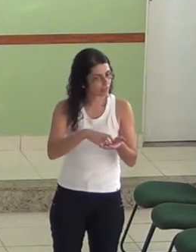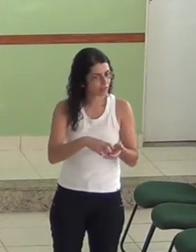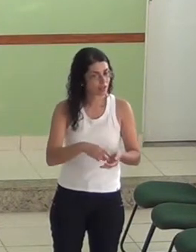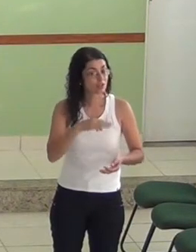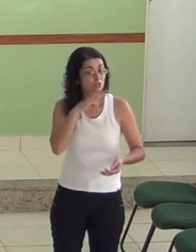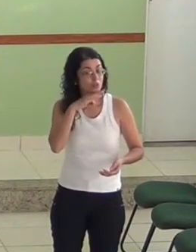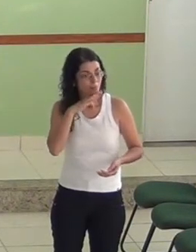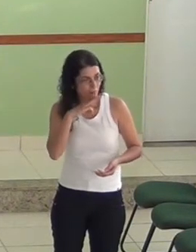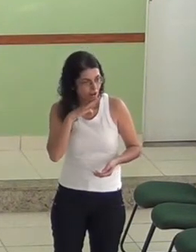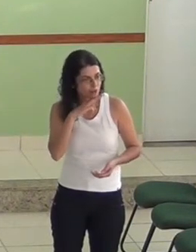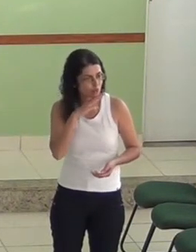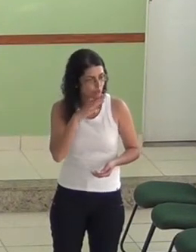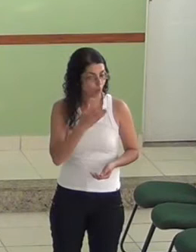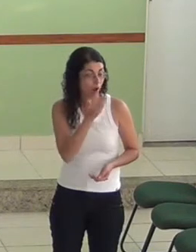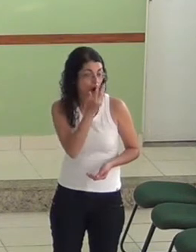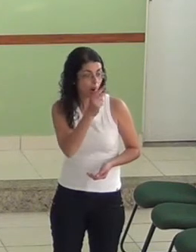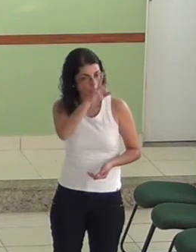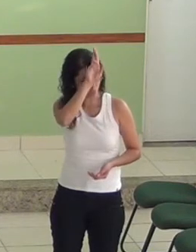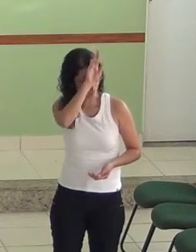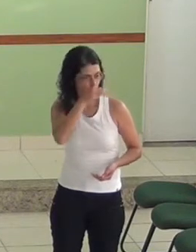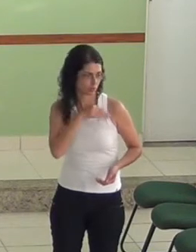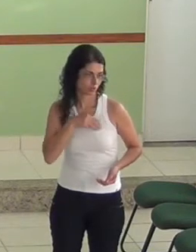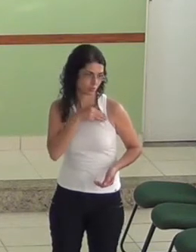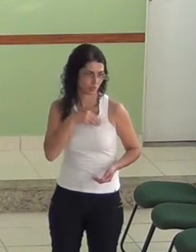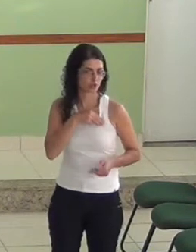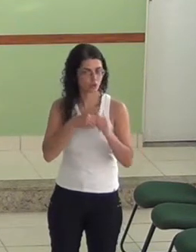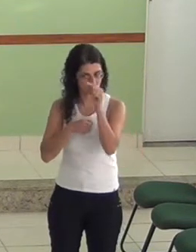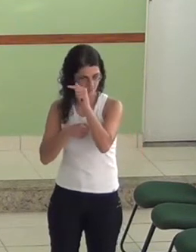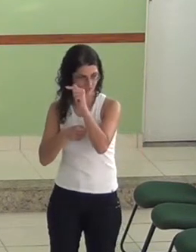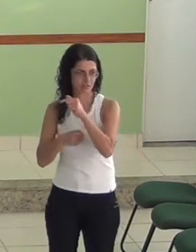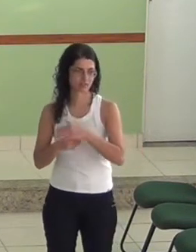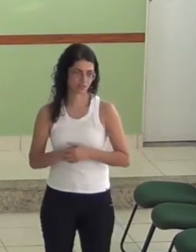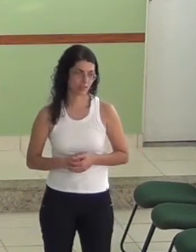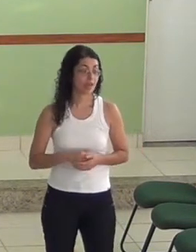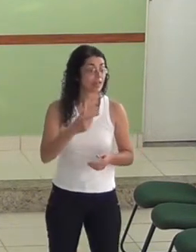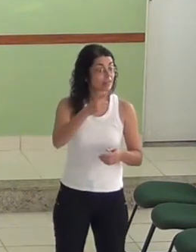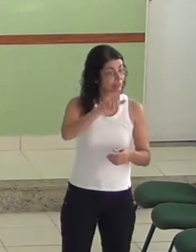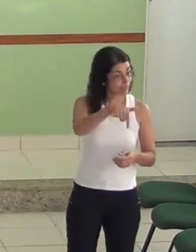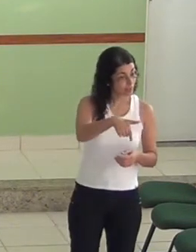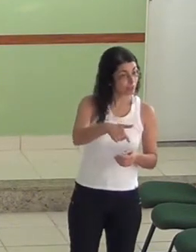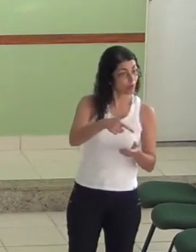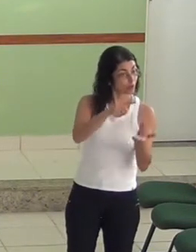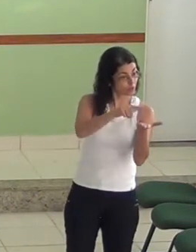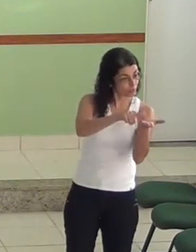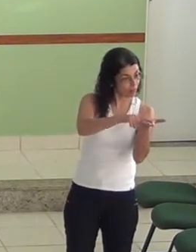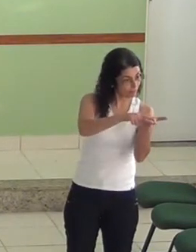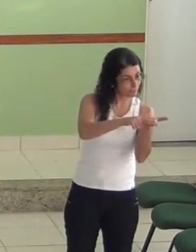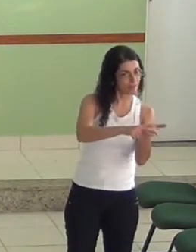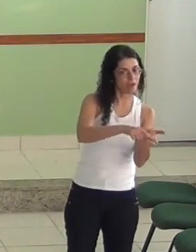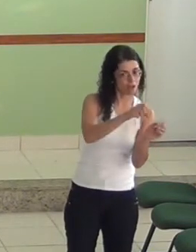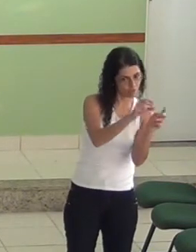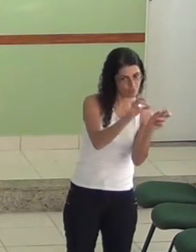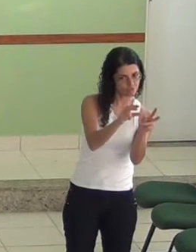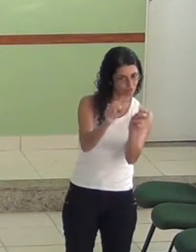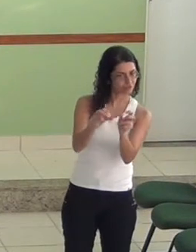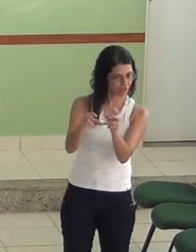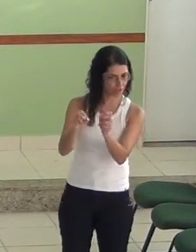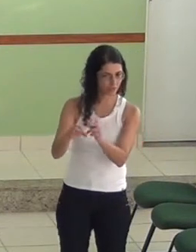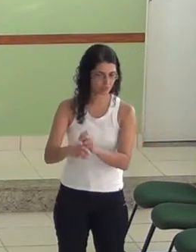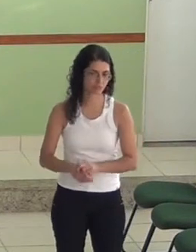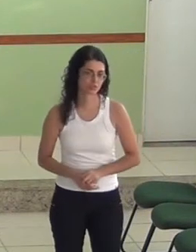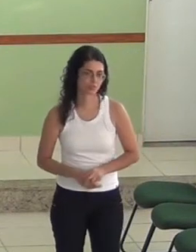convites. Fique atento, vai ter aqui o recadinho avisando. No próprio boletim de março vai estar avisando também do